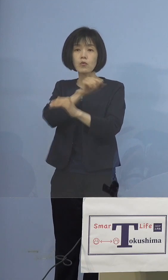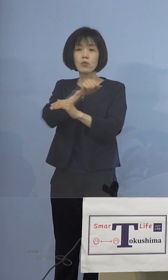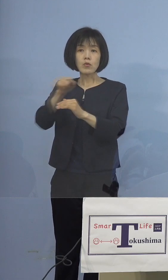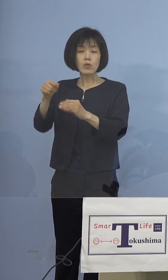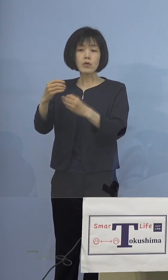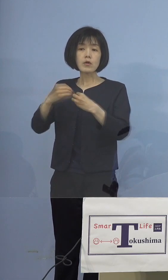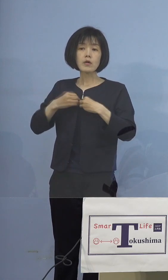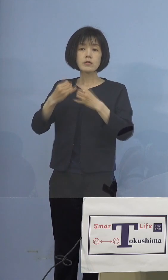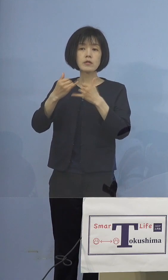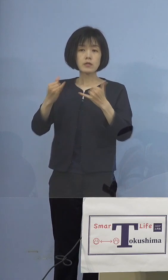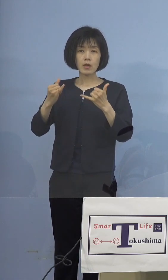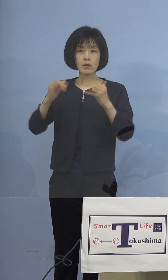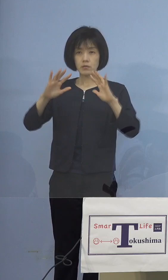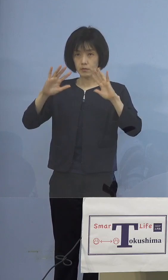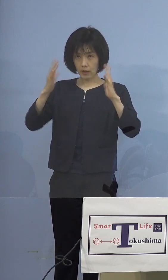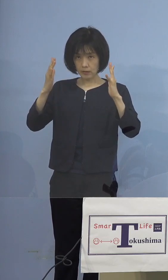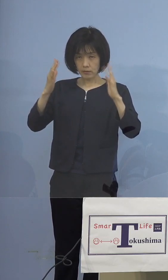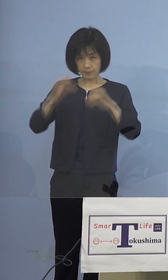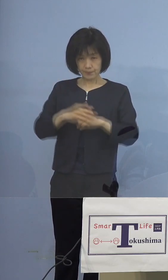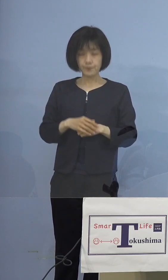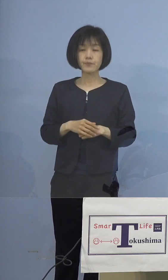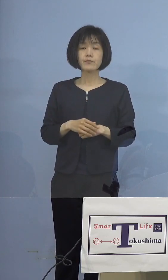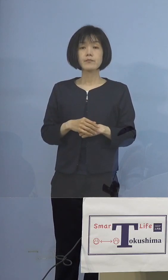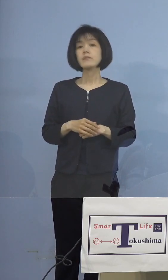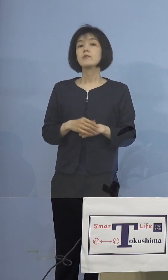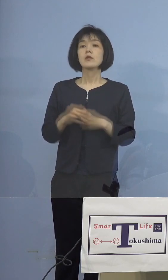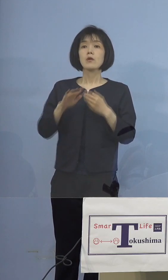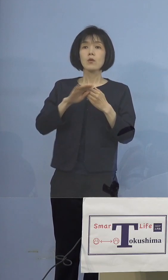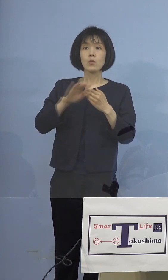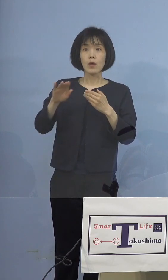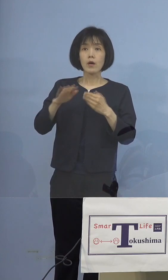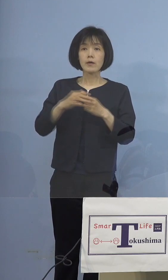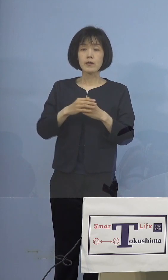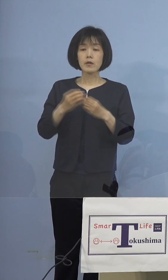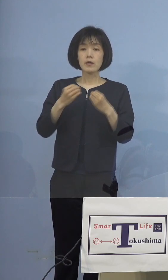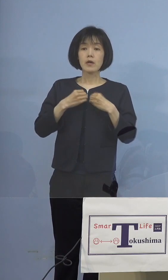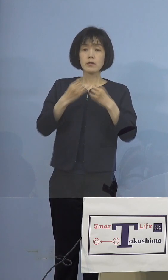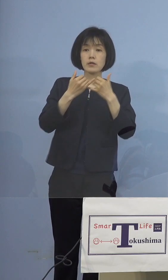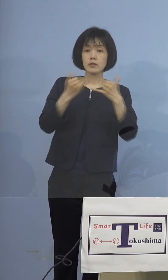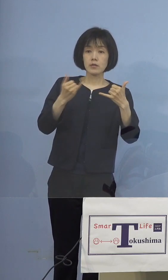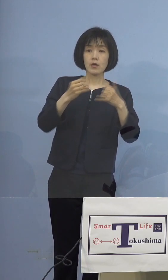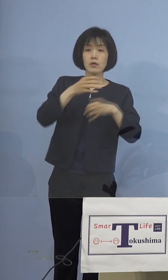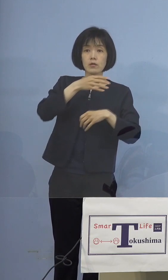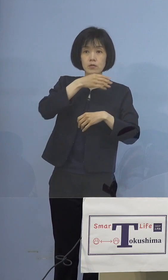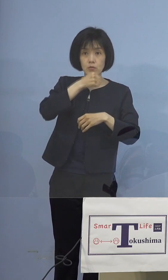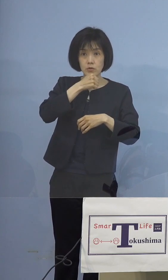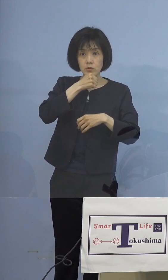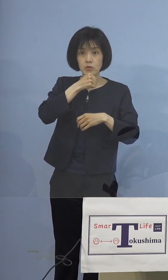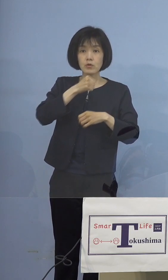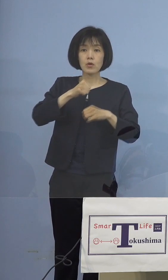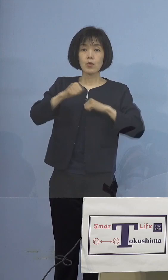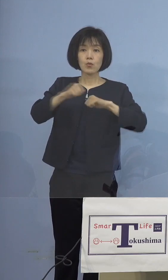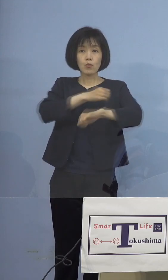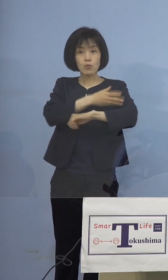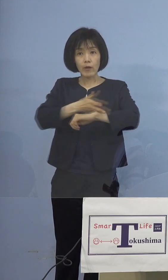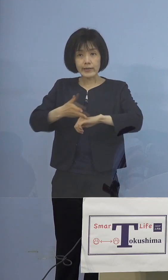感染者はおられません。その他感染者の年代や主な行